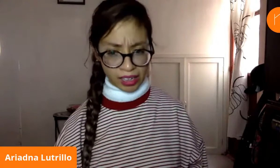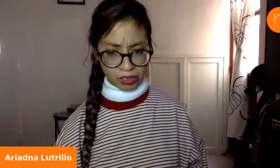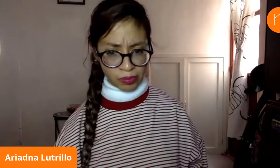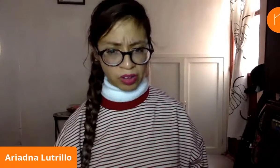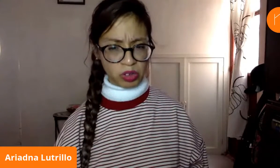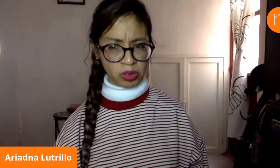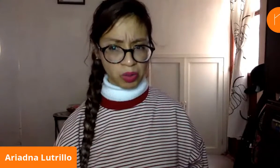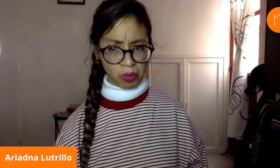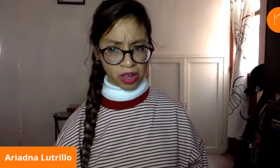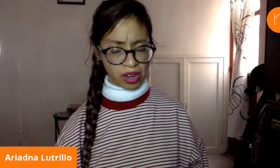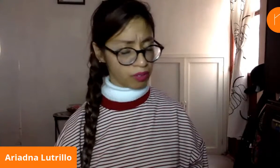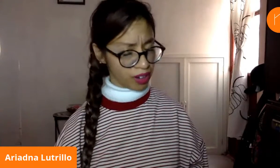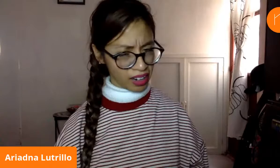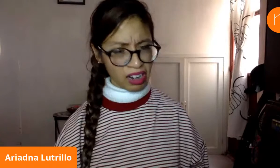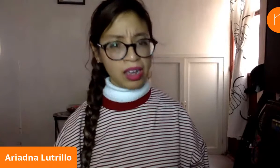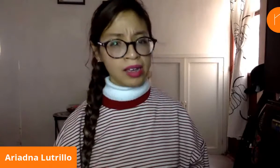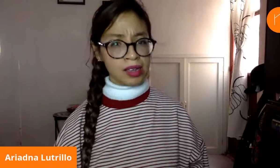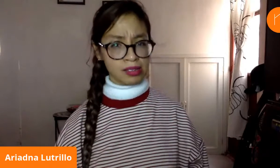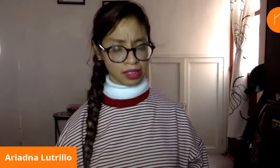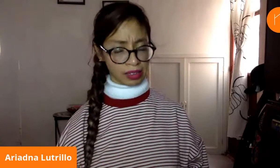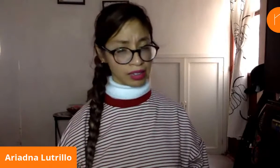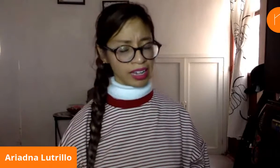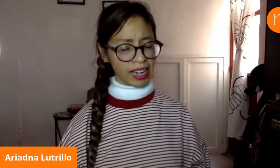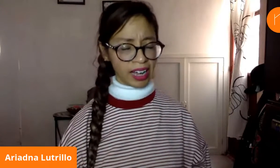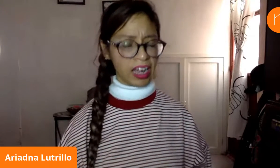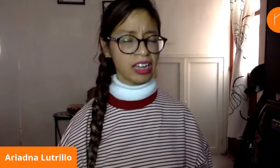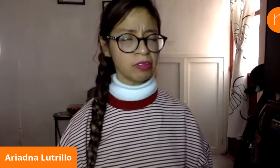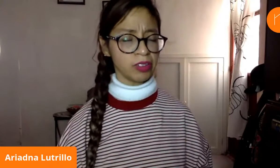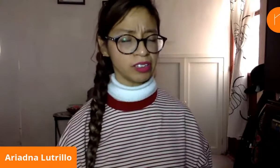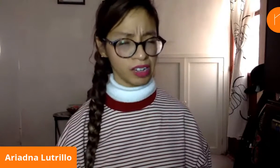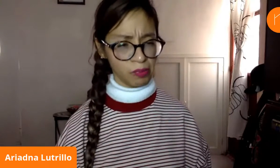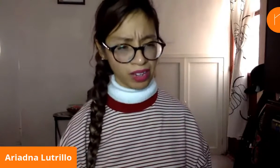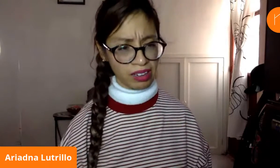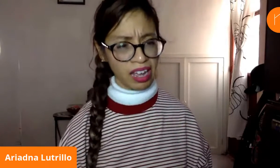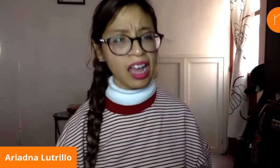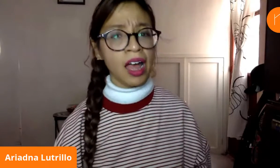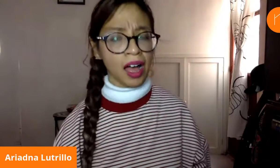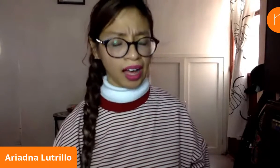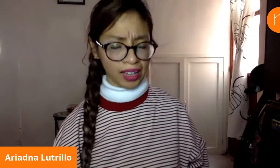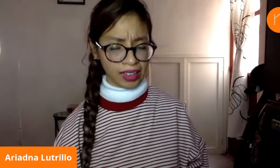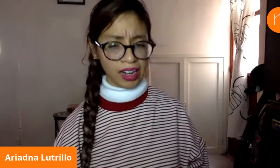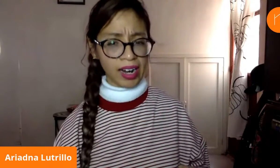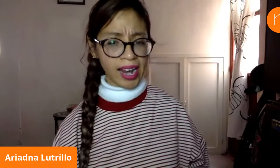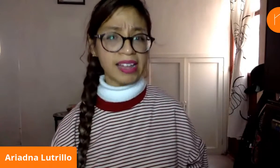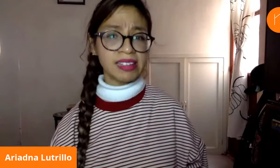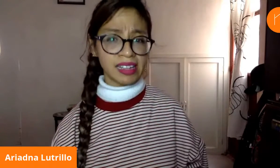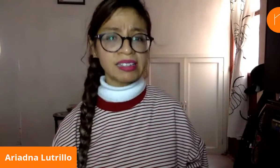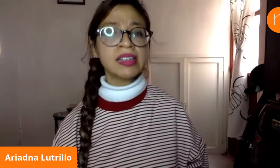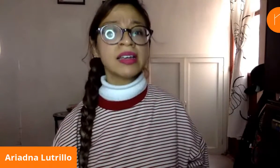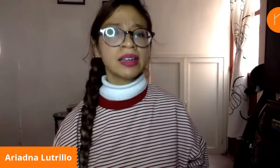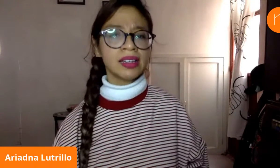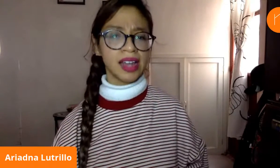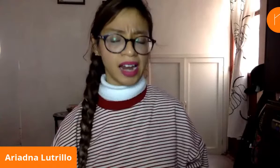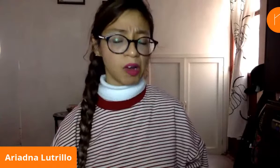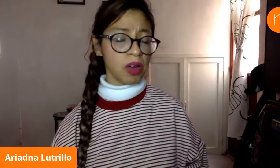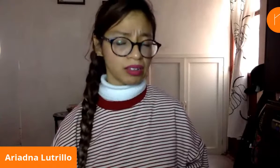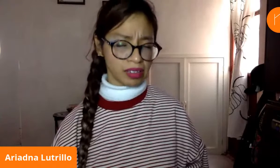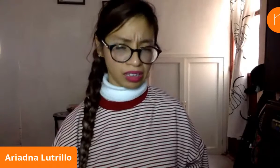las manos también pueden hablar. Se dedica especialmente a dar clases de lengua de